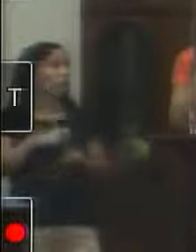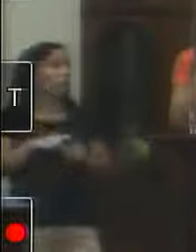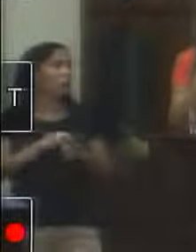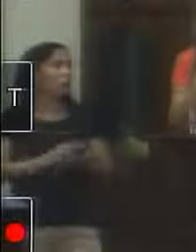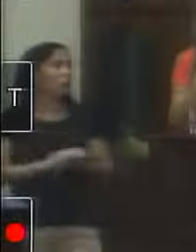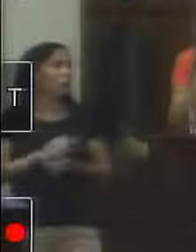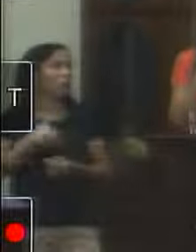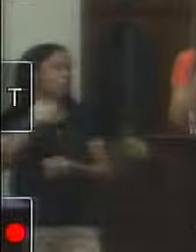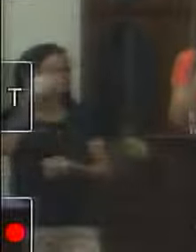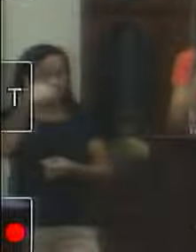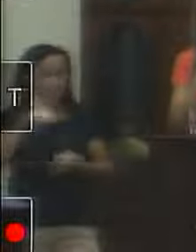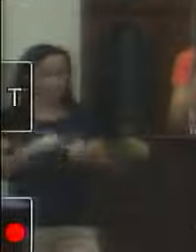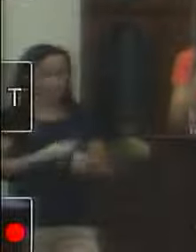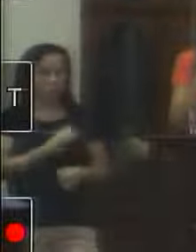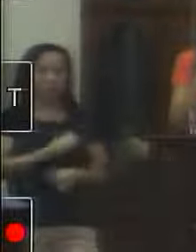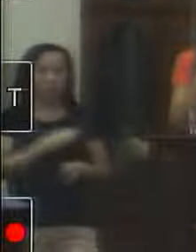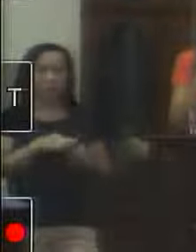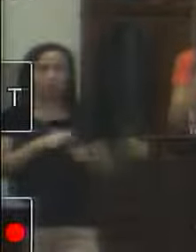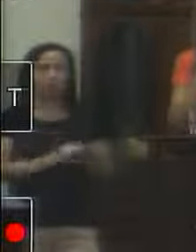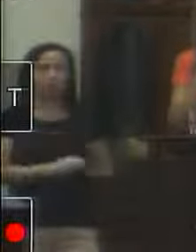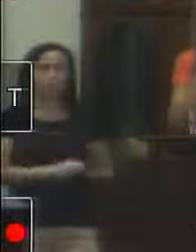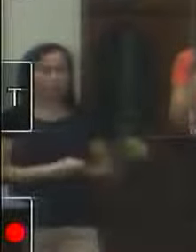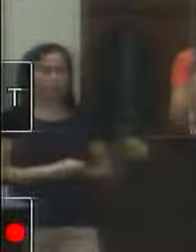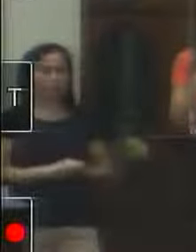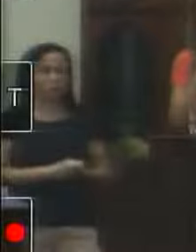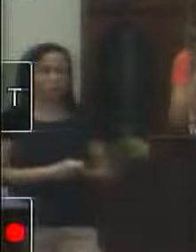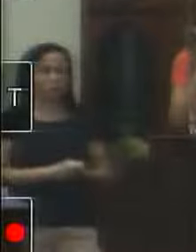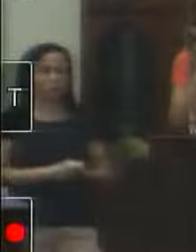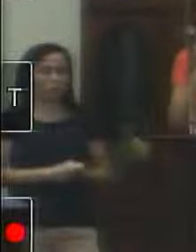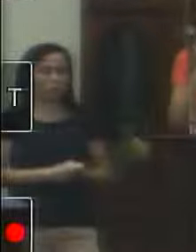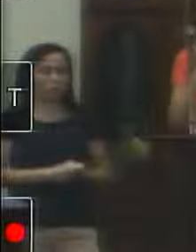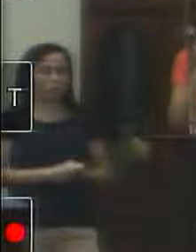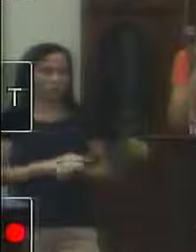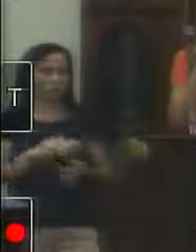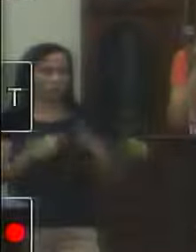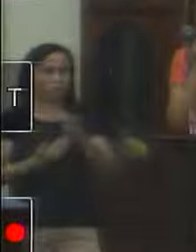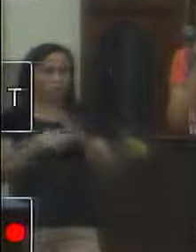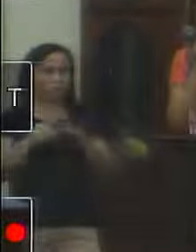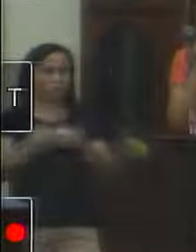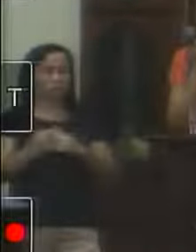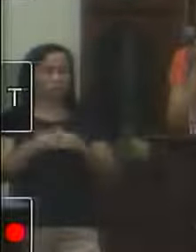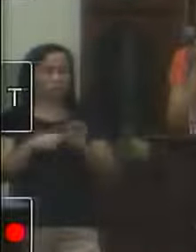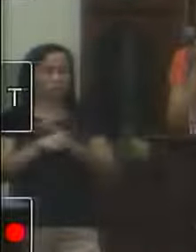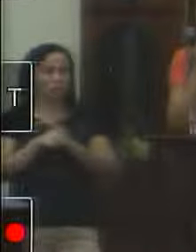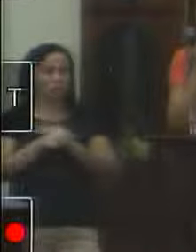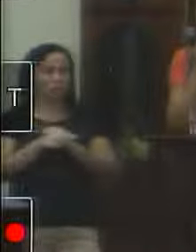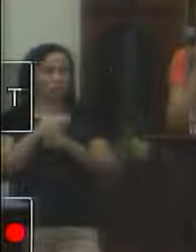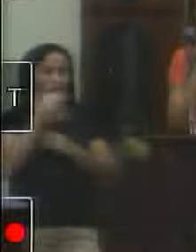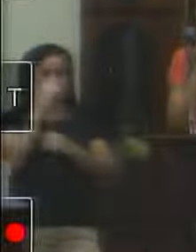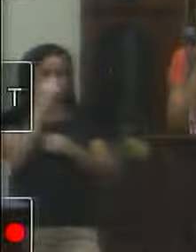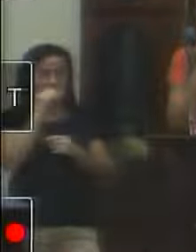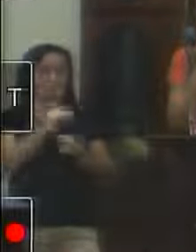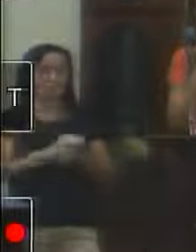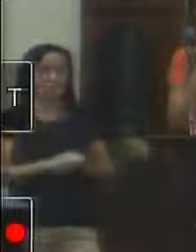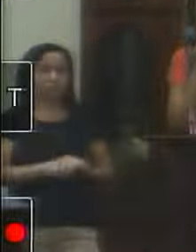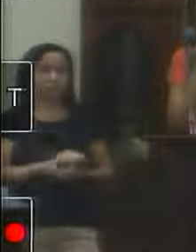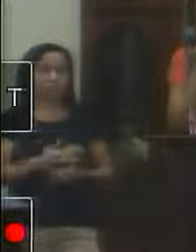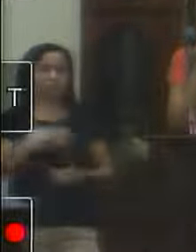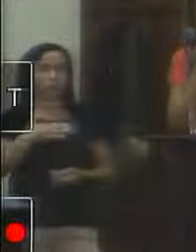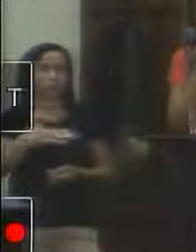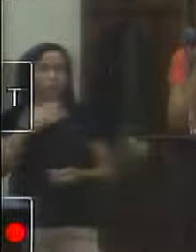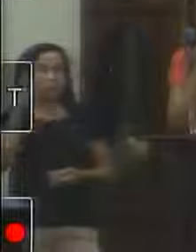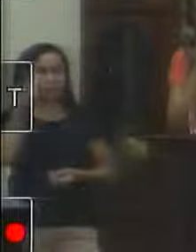não estava presente, eu não posso falar se tinha ou se não tinha. A minha última pergunta para a secretária responder é que eu gostaria